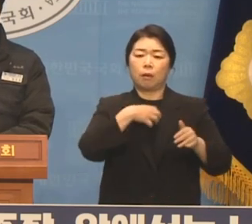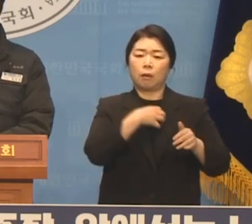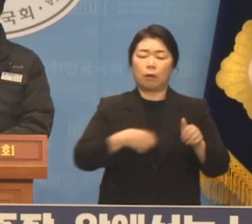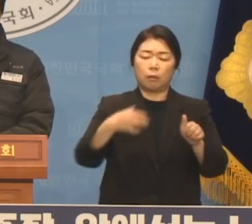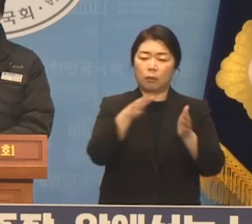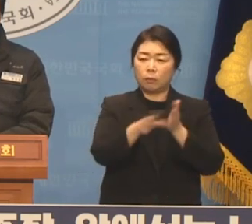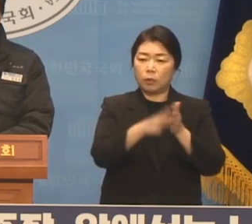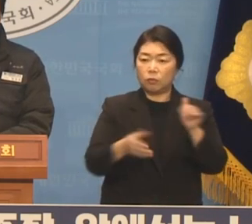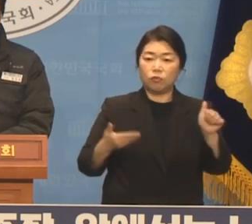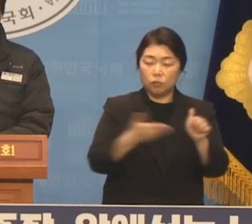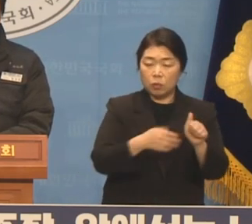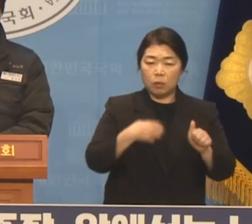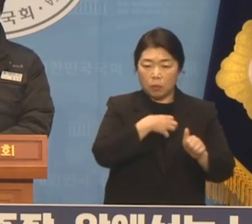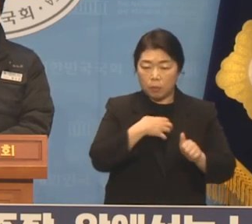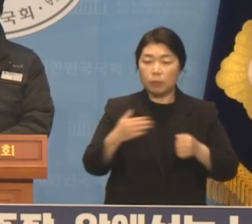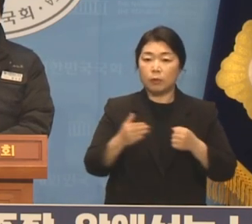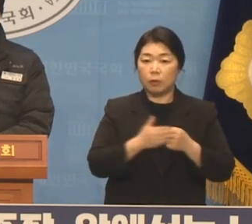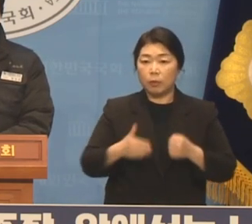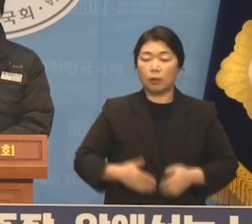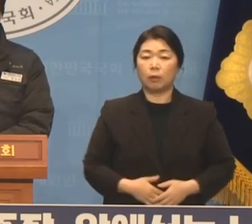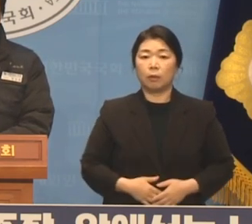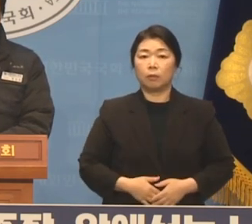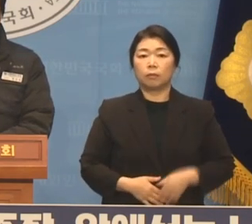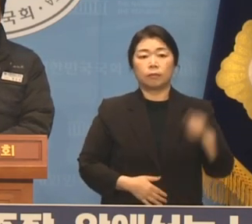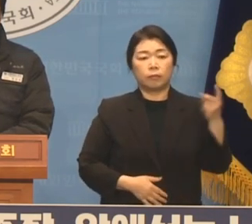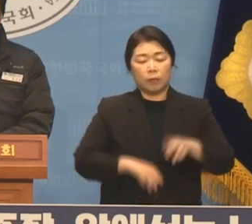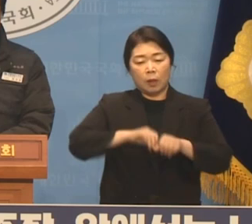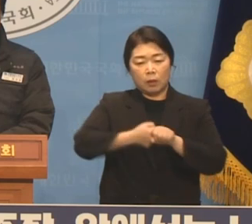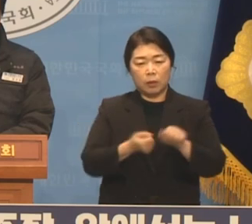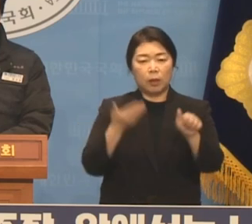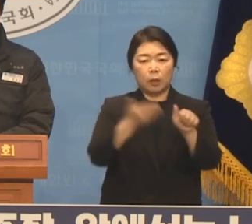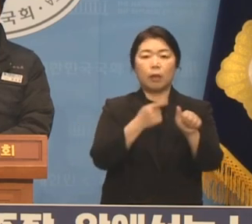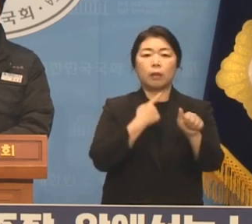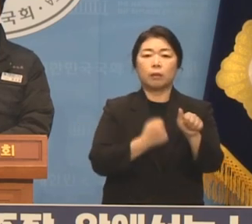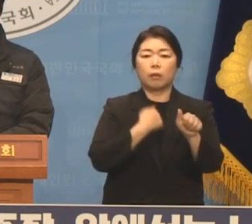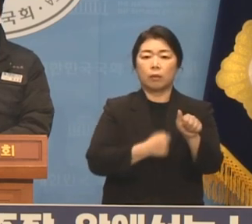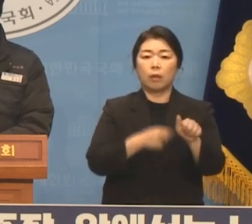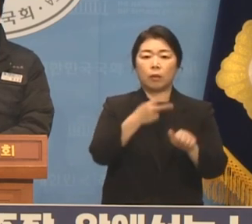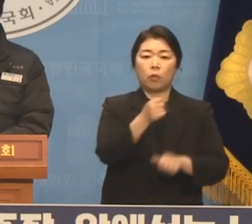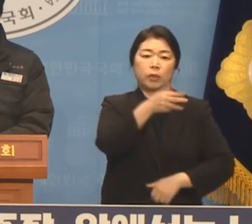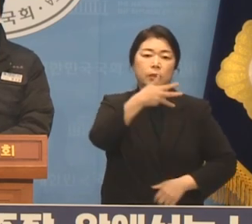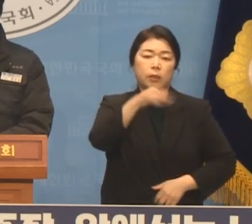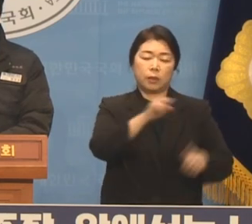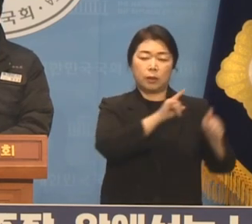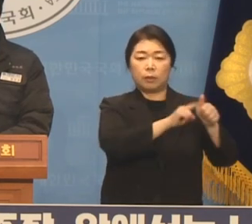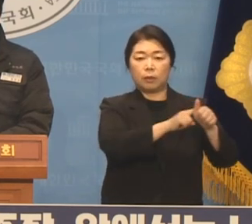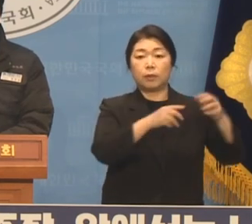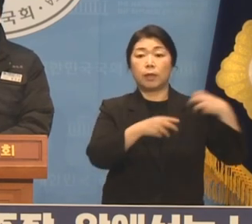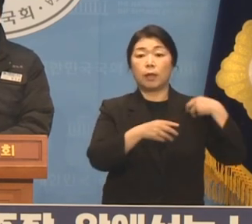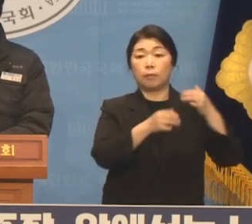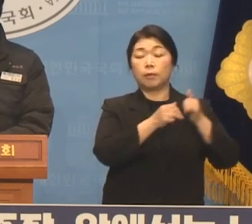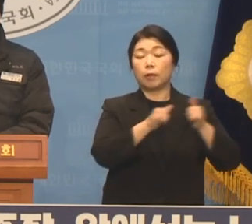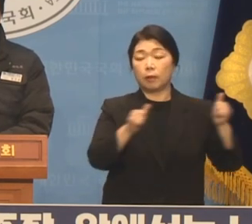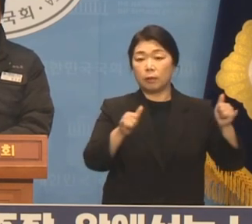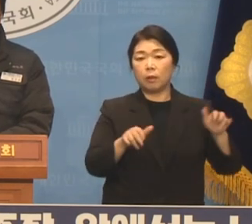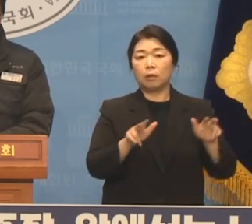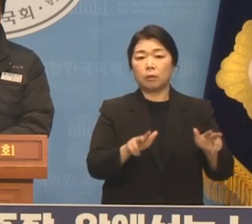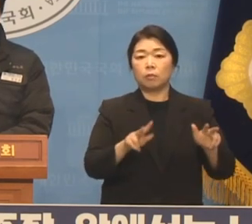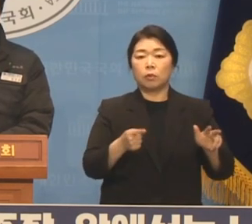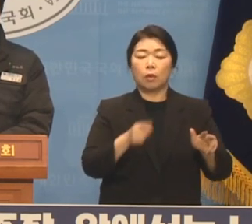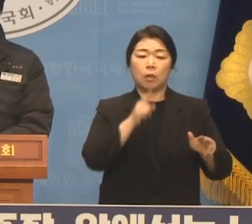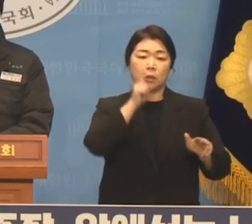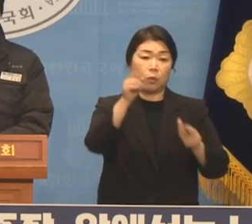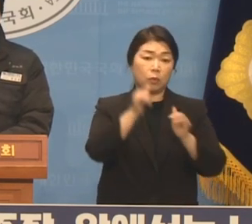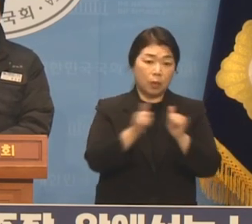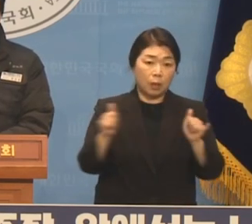직장 내 갑질과 괴롭힘으로 한두 차례 징계 처분을 받은 도이치 아우토의 책임자는 아직도